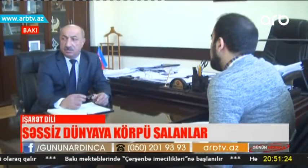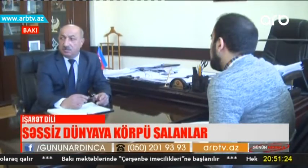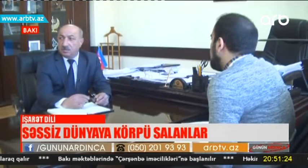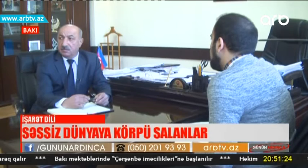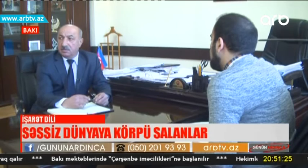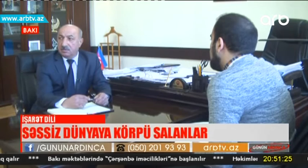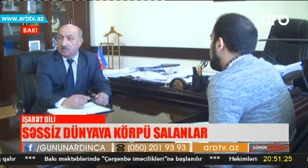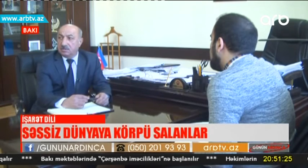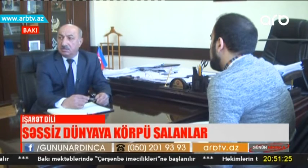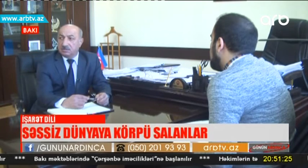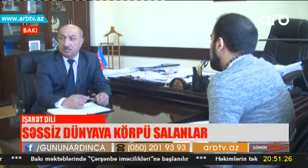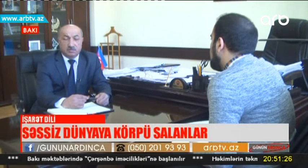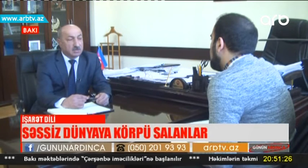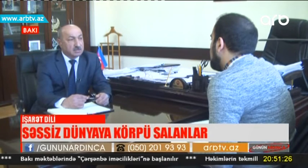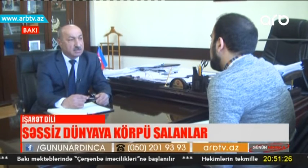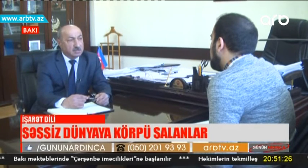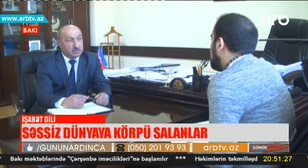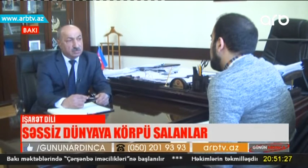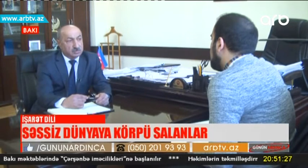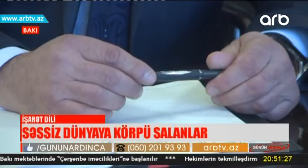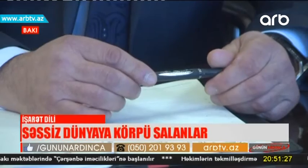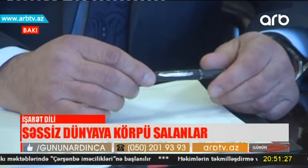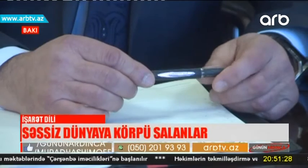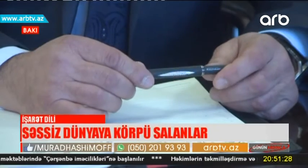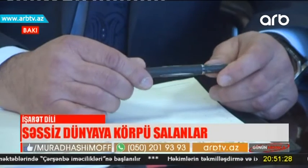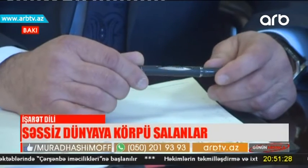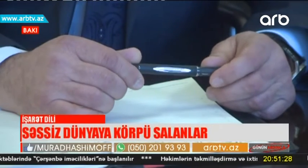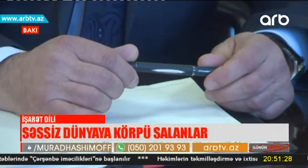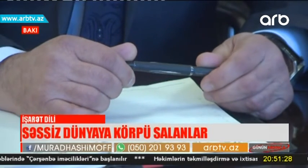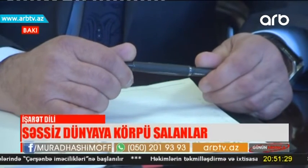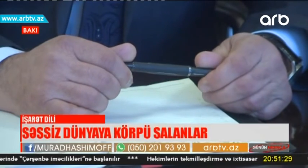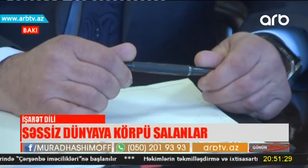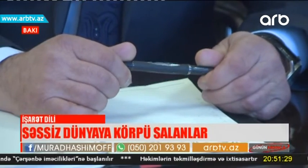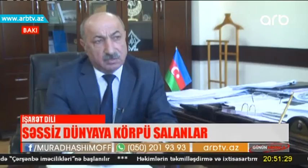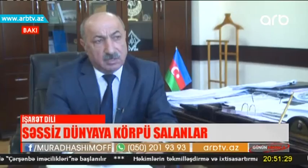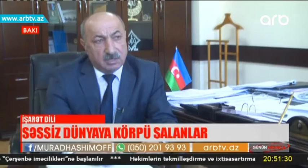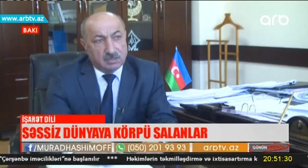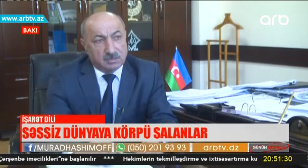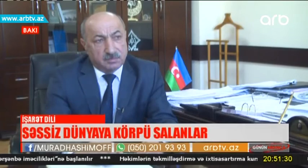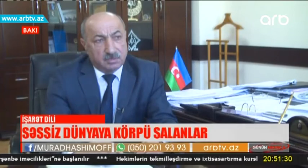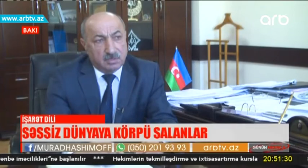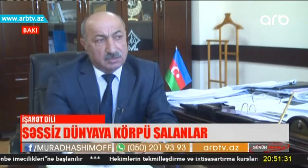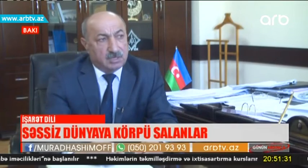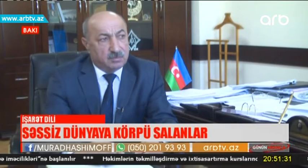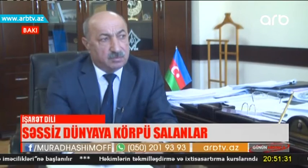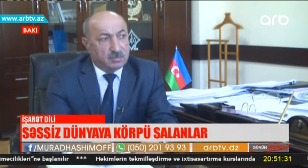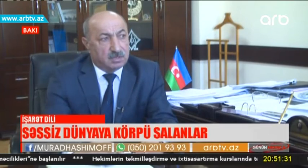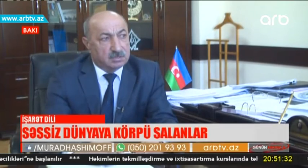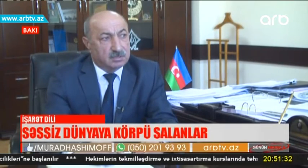əhalinin Sosial Müdafiəsi Nazirliyindən bildirirlər ki, 2016-cı ilin nöyabrından etibarən dövlət zəhiyyə müəssisələri tərəfindən Nazirliyə